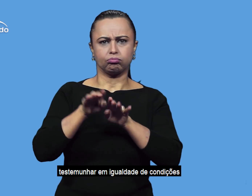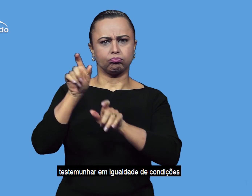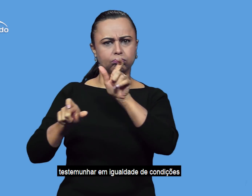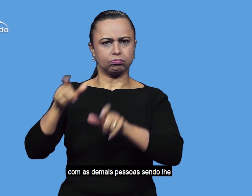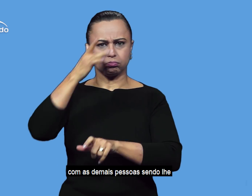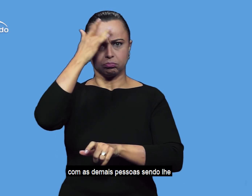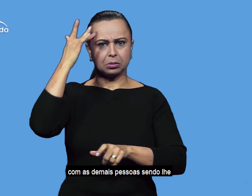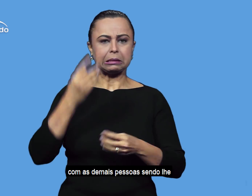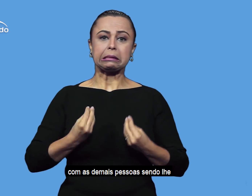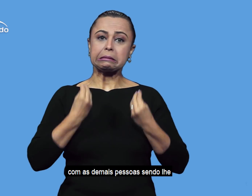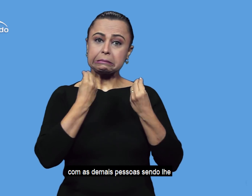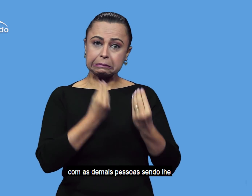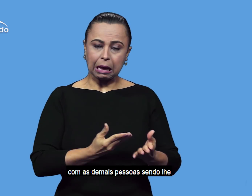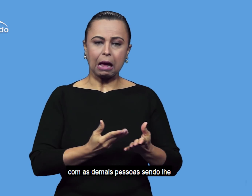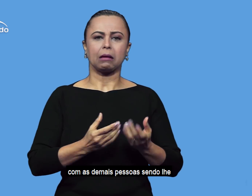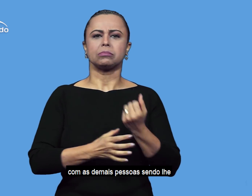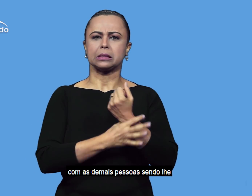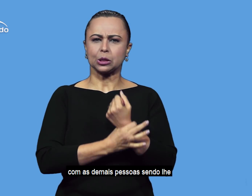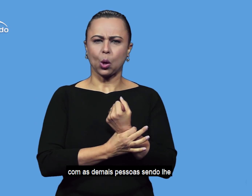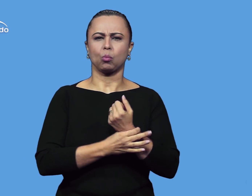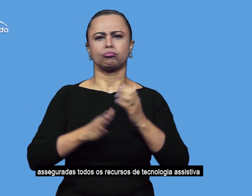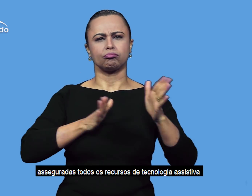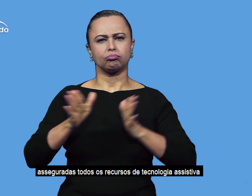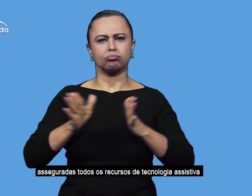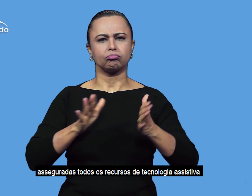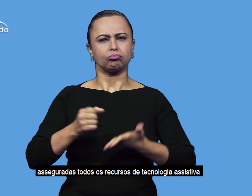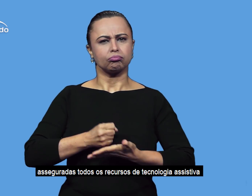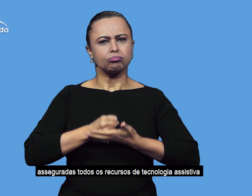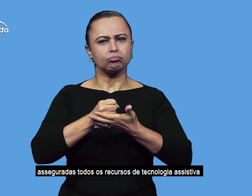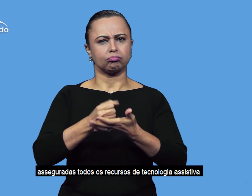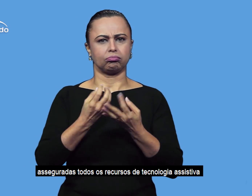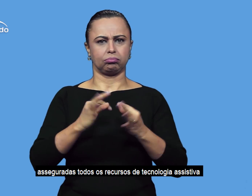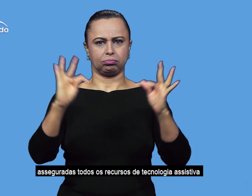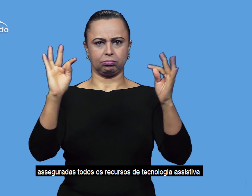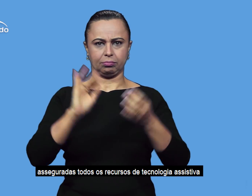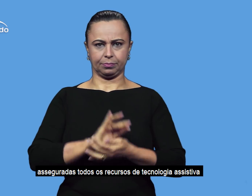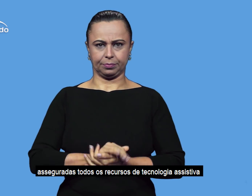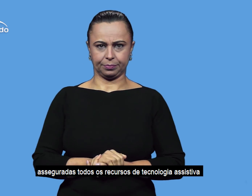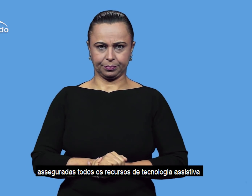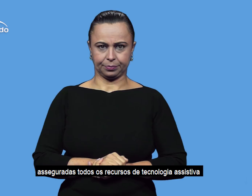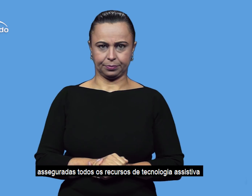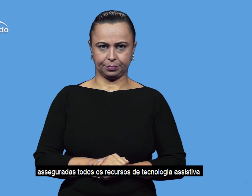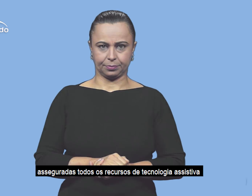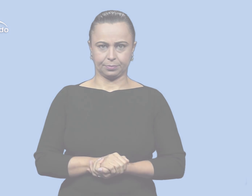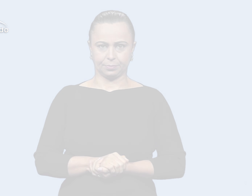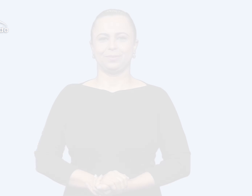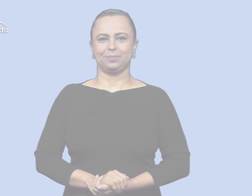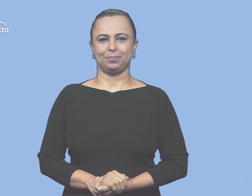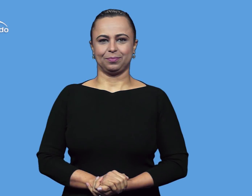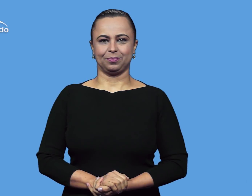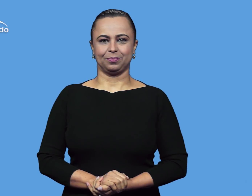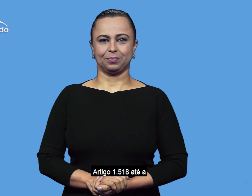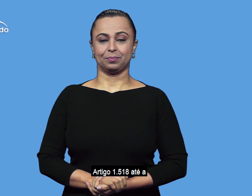condições com as demais pessoas sendo lhe asseguradas todos os recursos de tecnologia assistiva